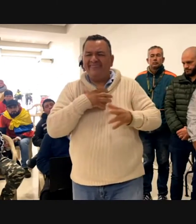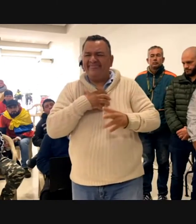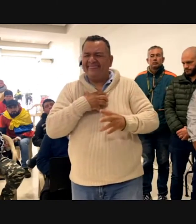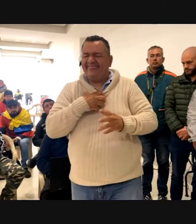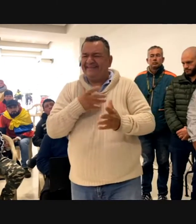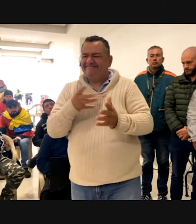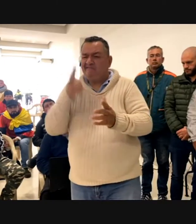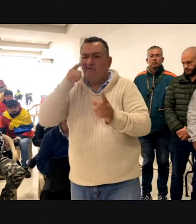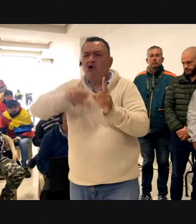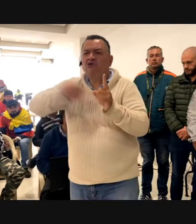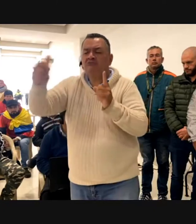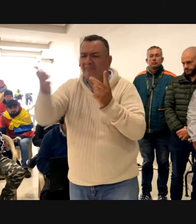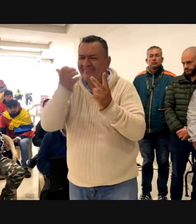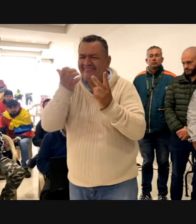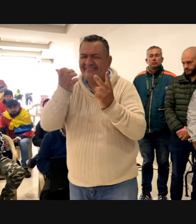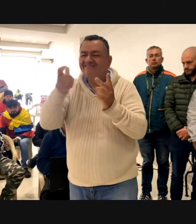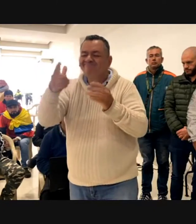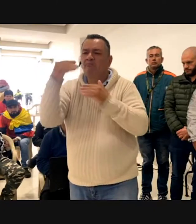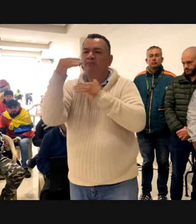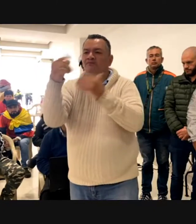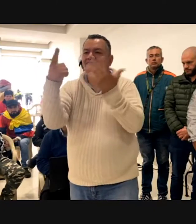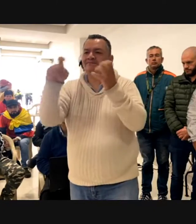mi licencia